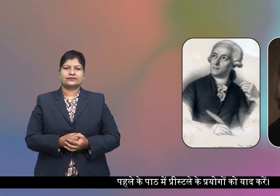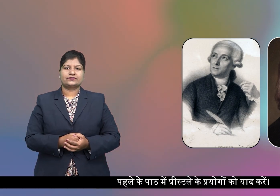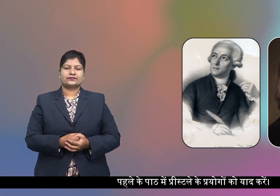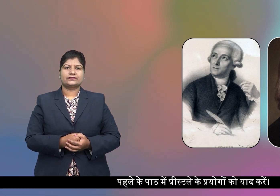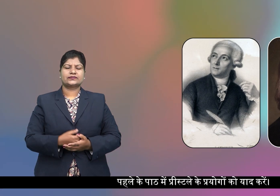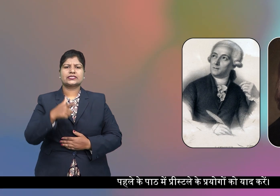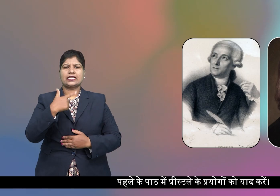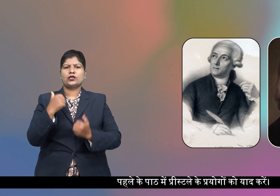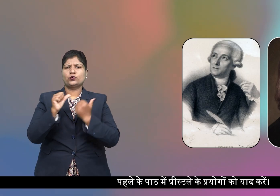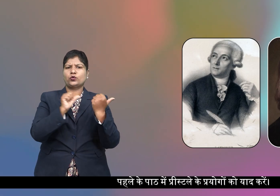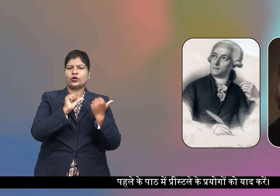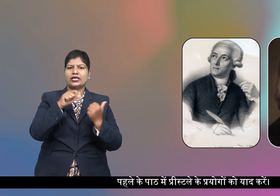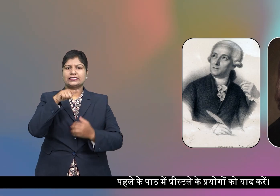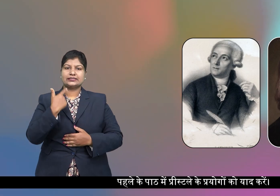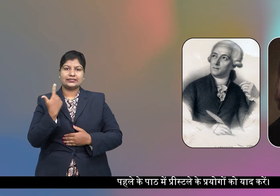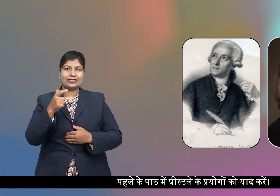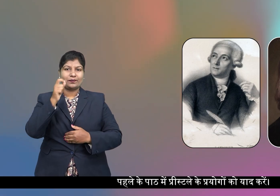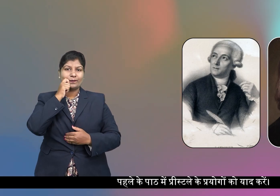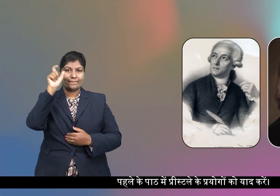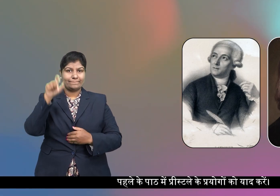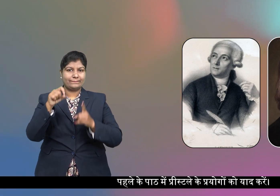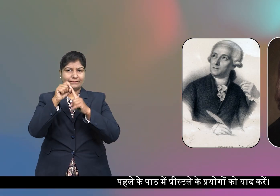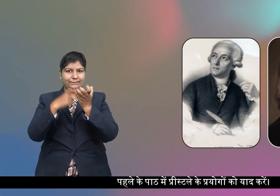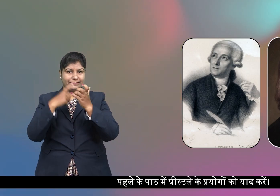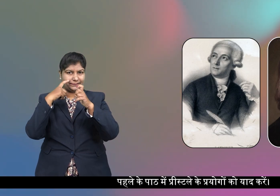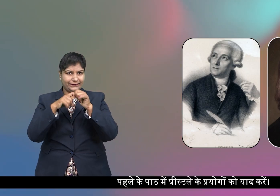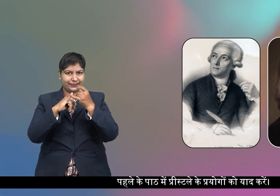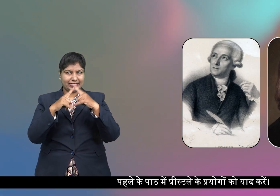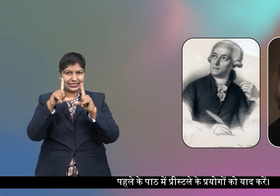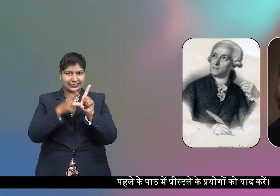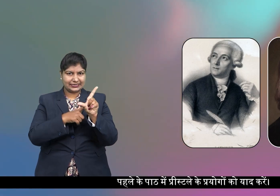पहले के पाठ में प्रीस्टली के प्रयोगों को याद करें।